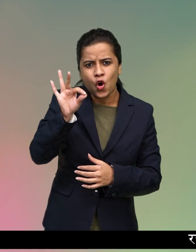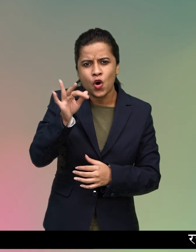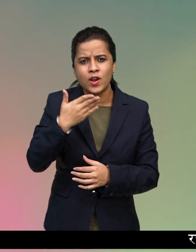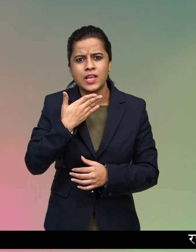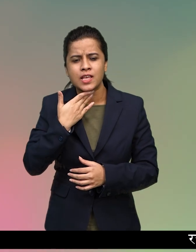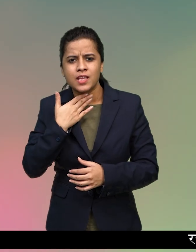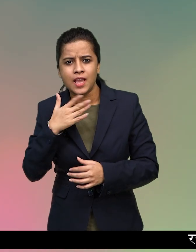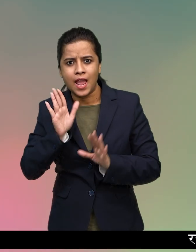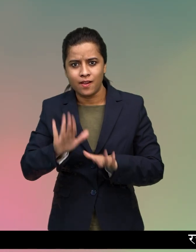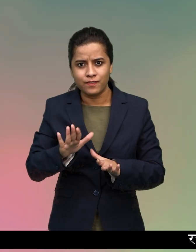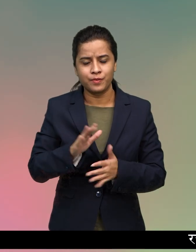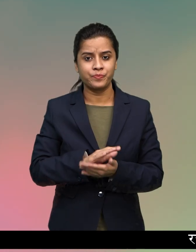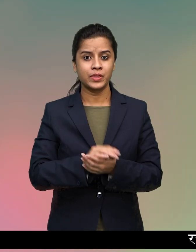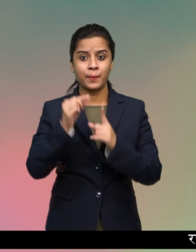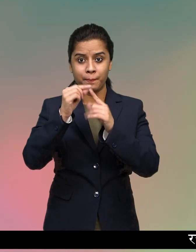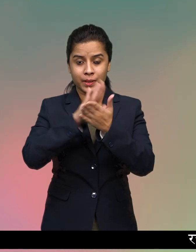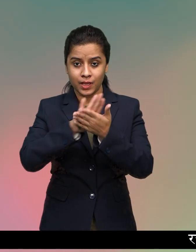रक्ताचे pH 7.4 असते.